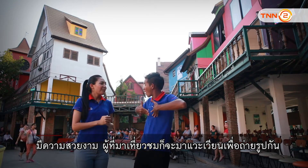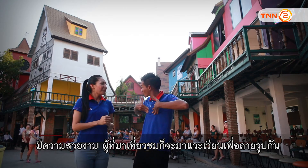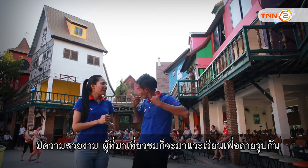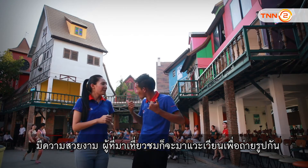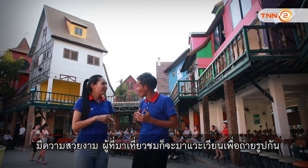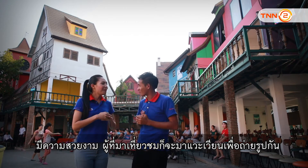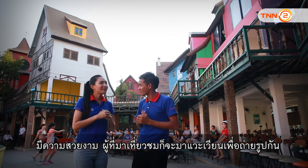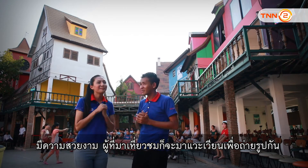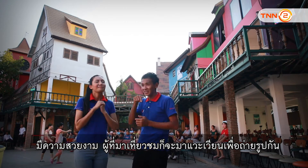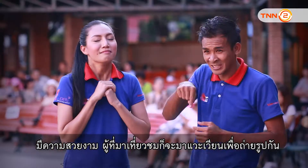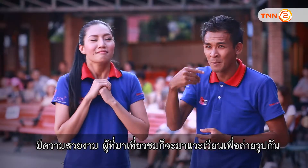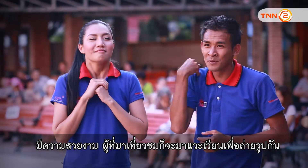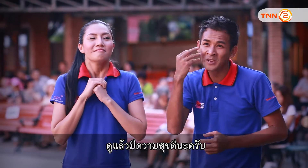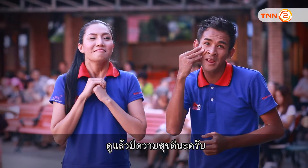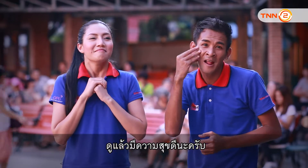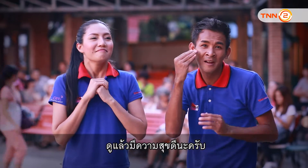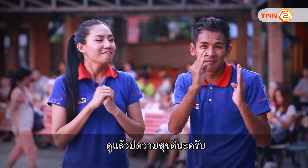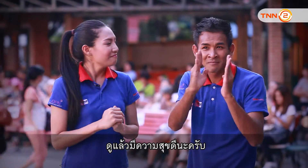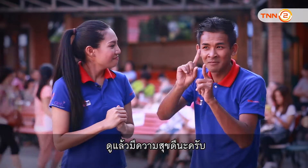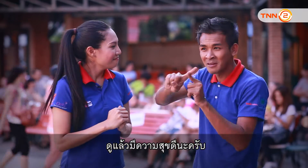แวะเวียนเพื่อถ่ายรูปกันดูแล้วมีความ